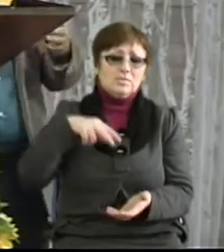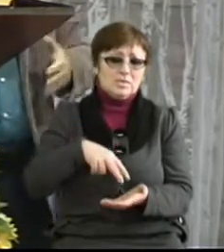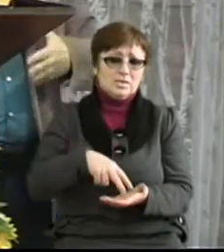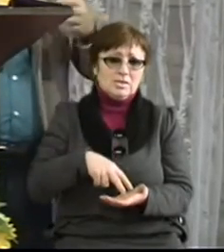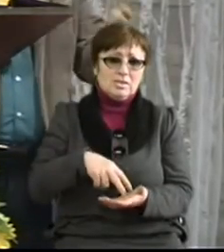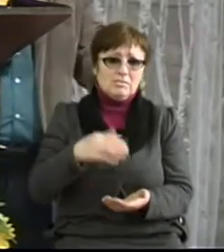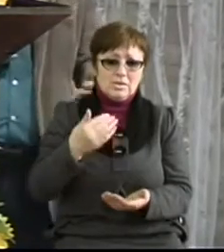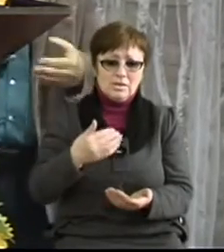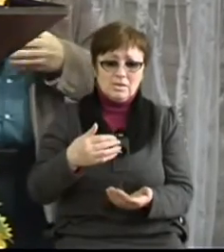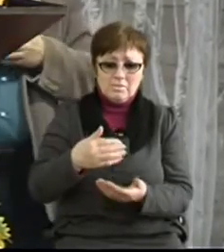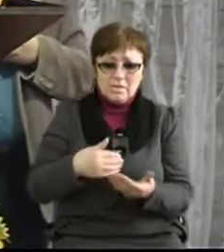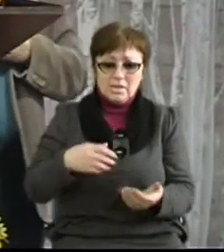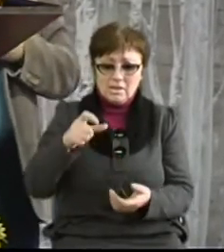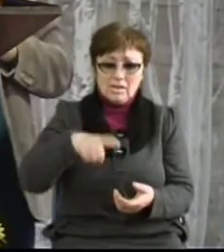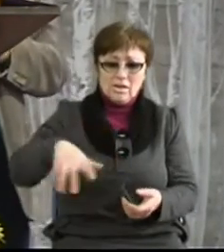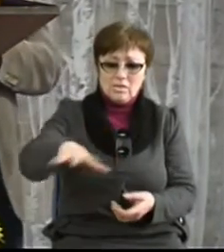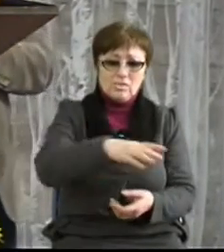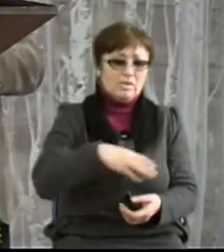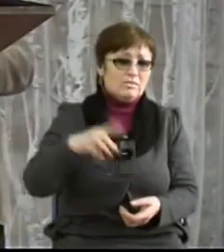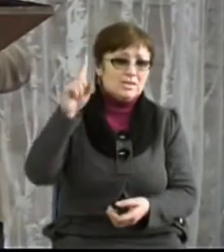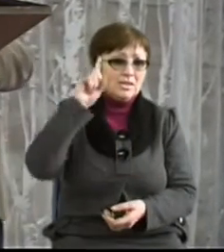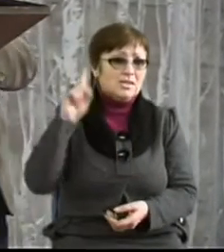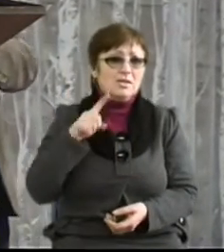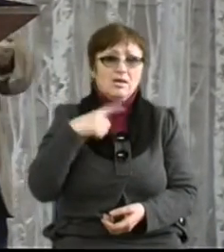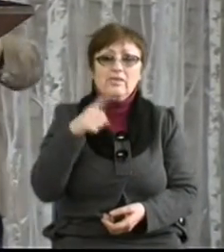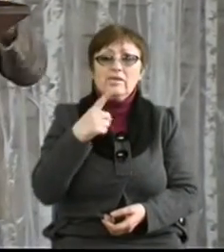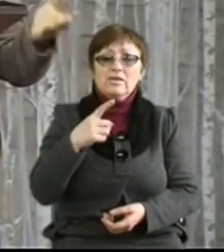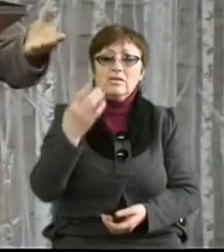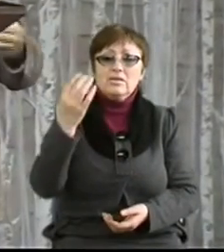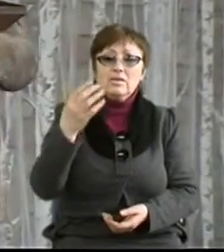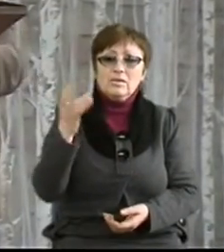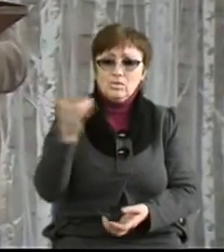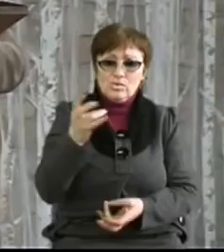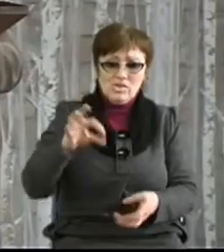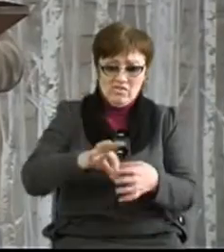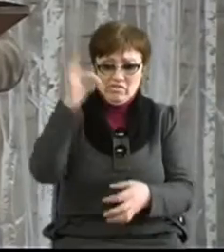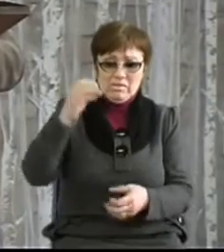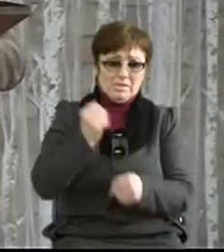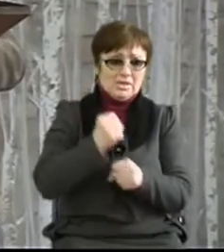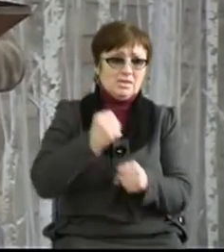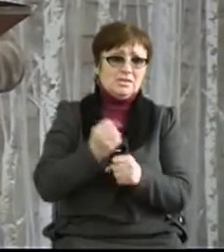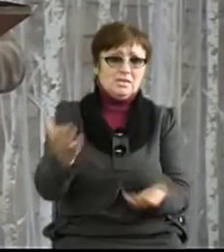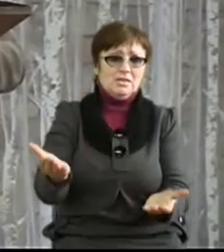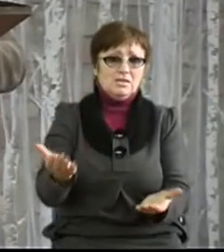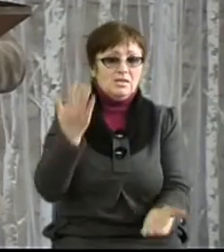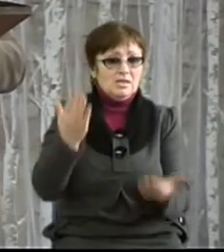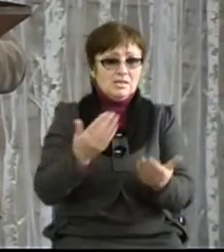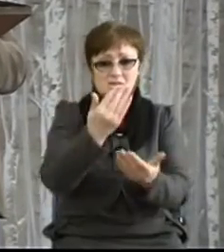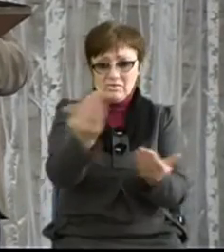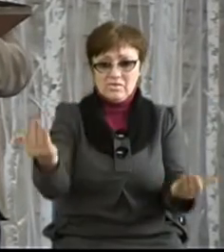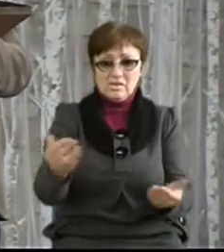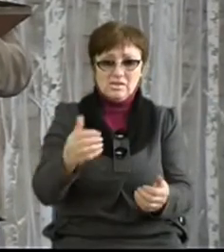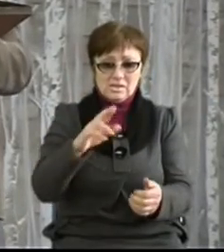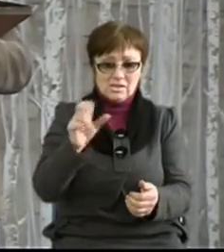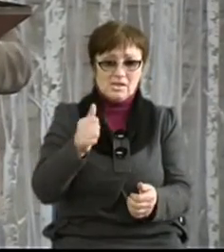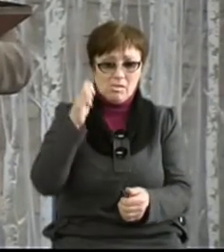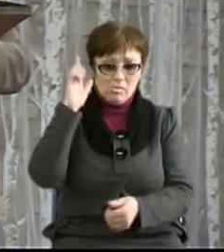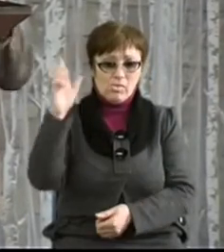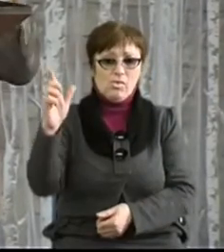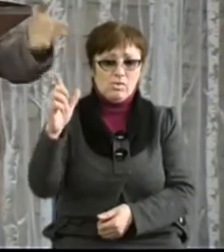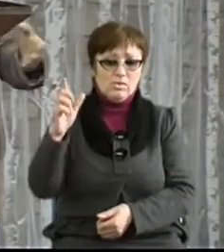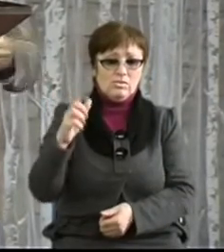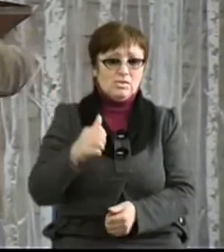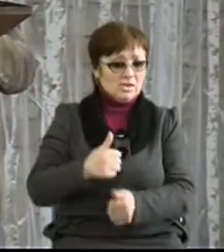предстает также перед народом израильским и говорит им о выборе в их жизни. Говорит: если вы по-прежнему за Богом, то